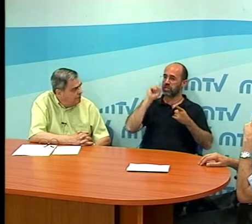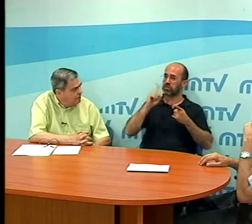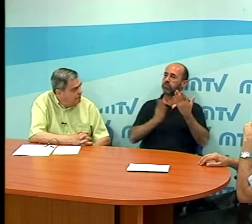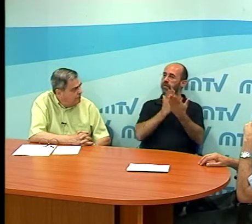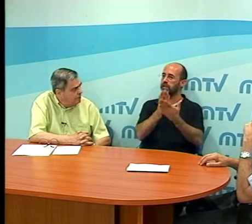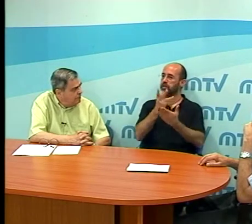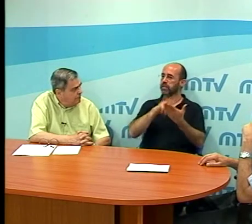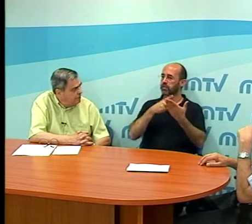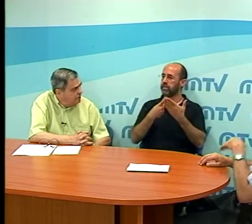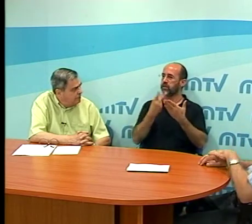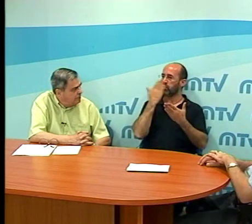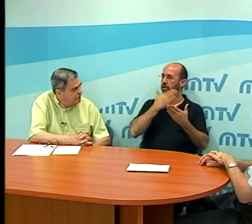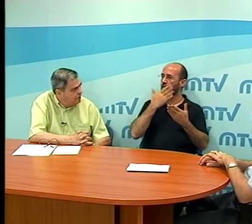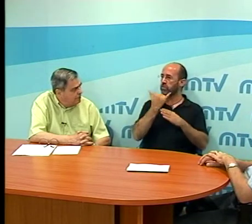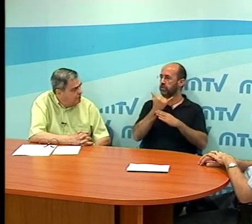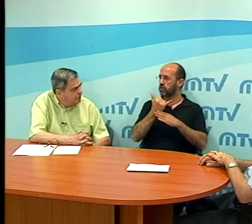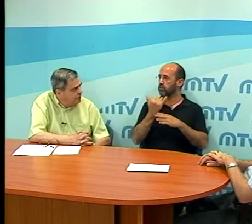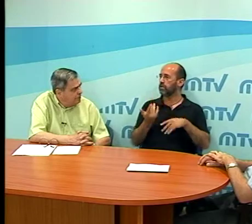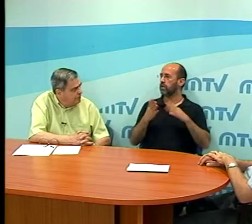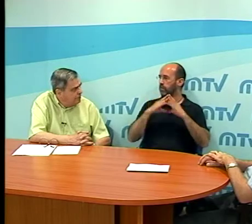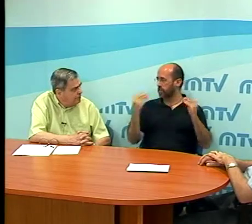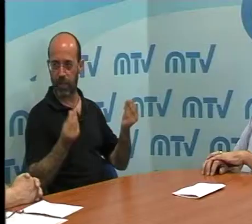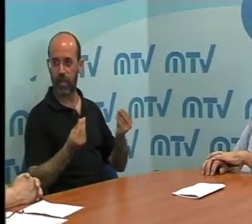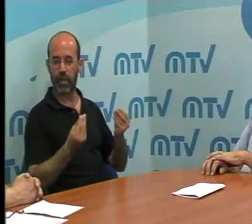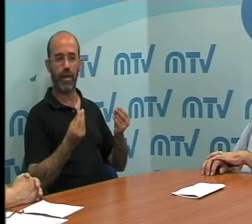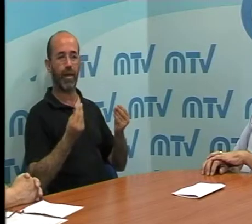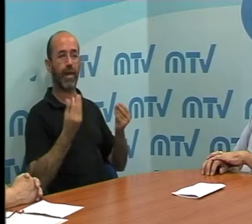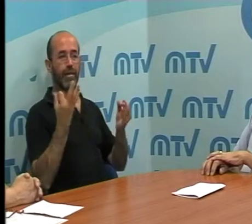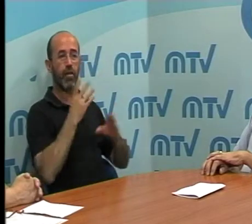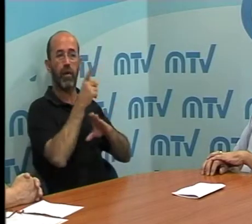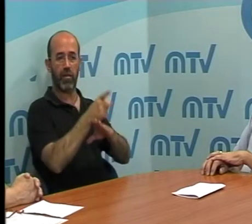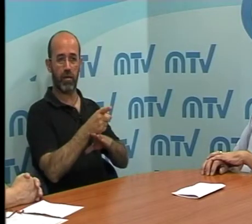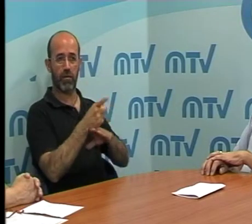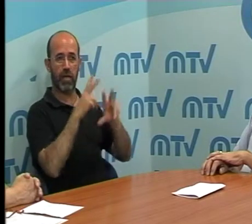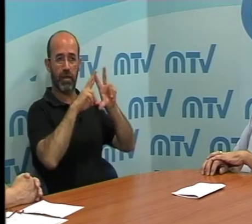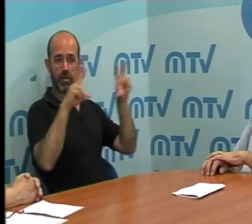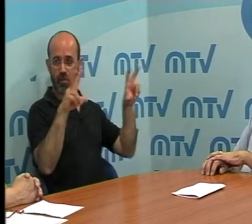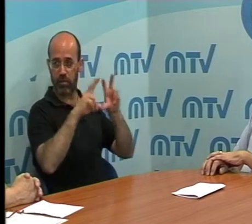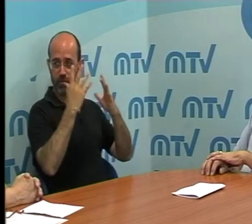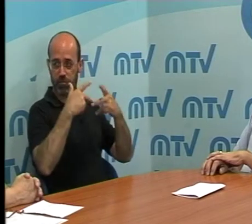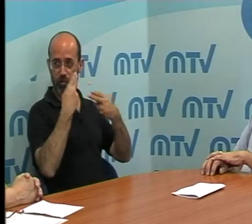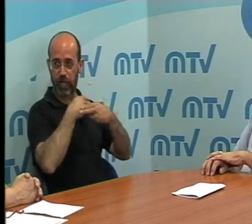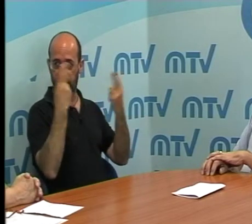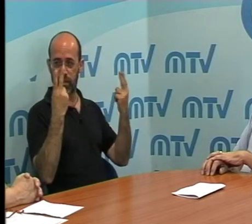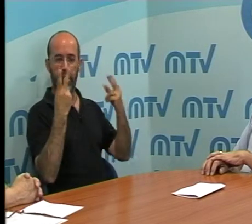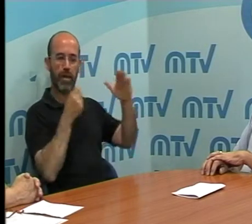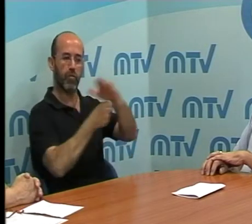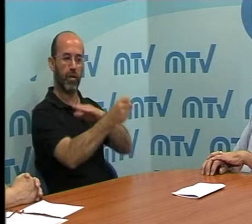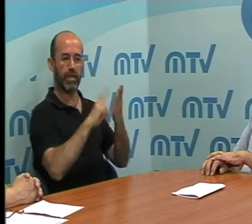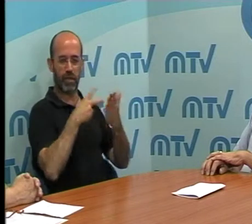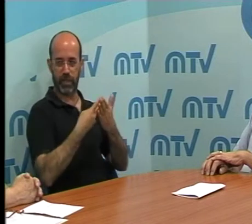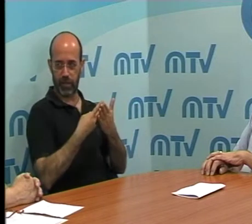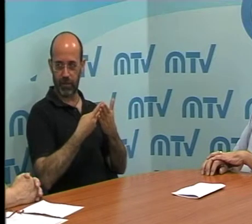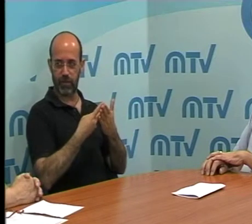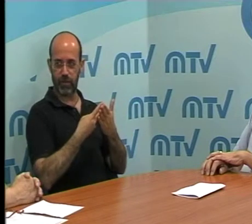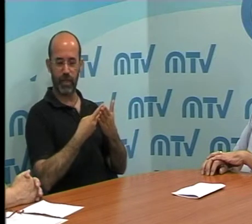la persona sorda poder pedir un intérprete en un colegio, en un instituto, en la universidad, que tiene obligación la administración pública en poner